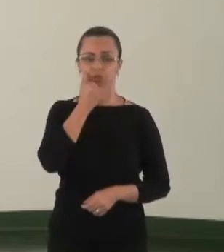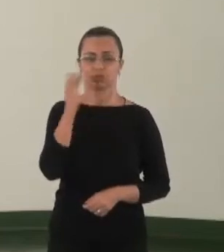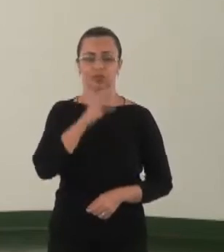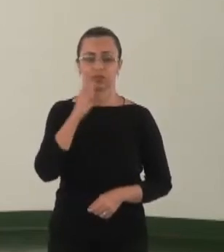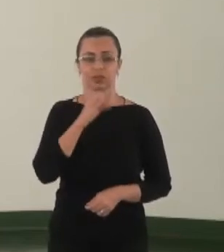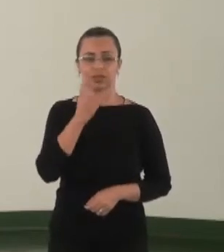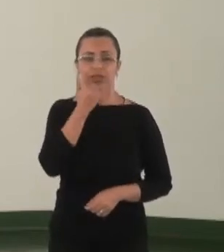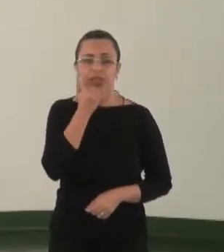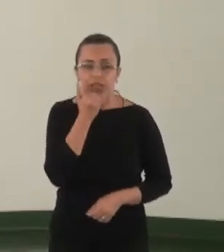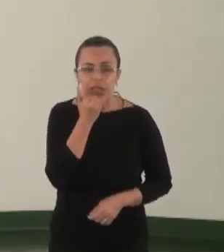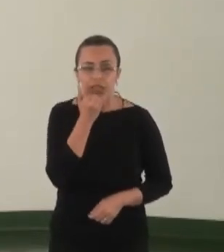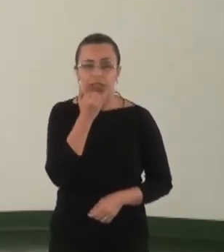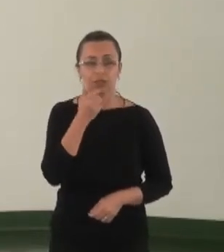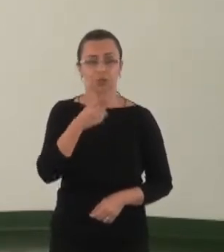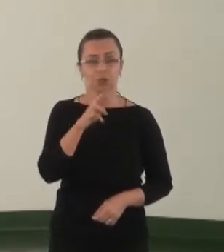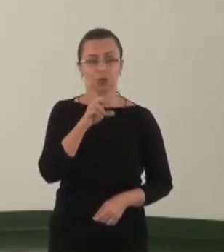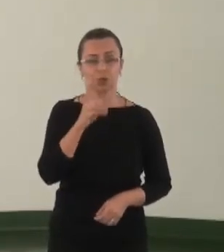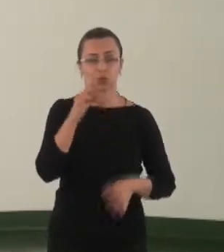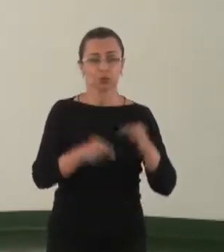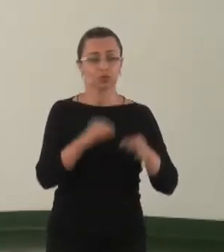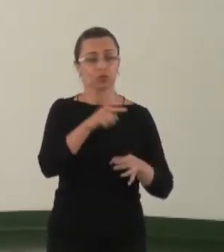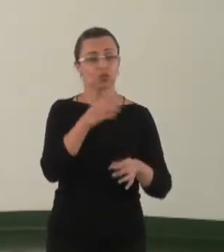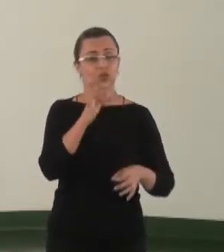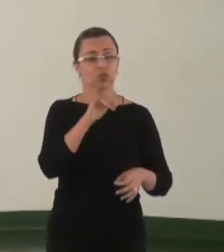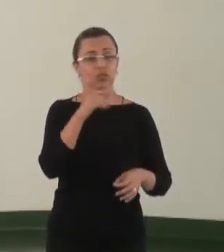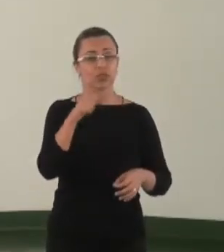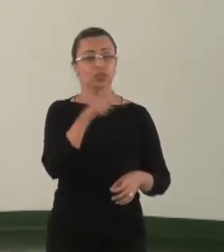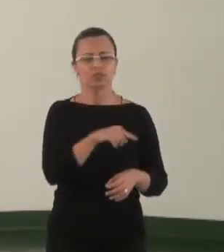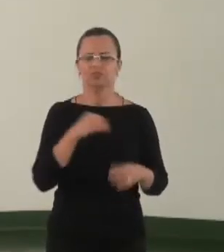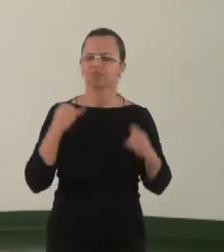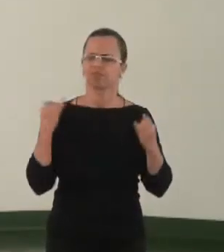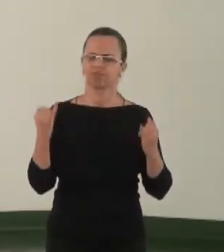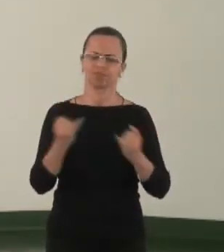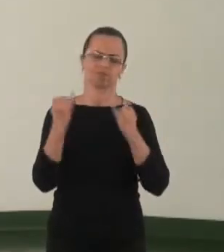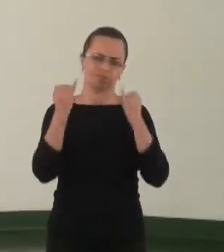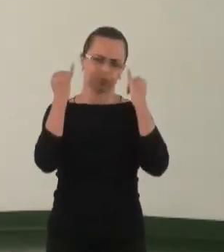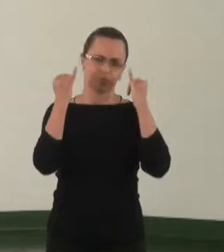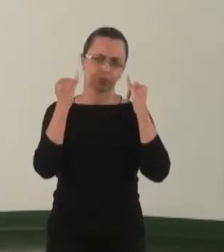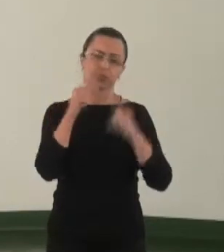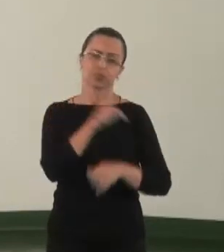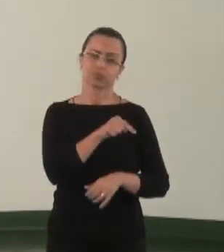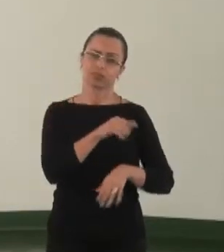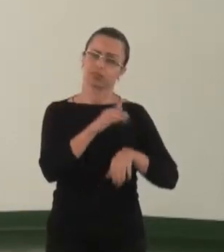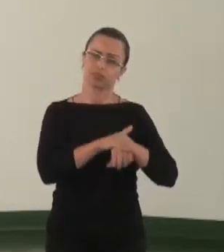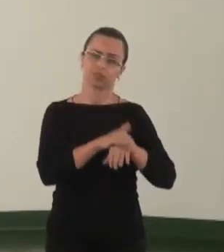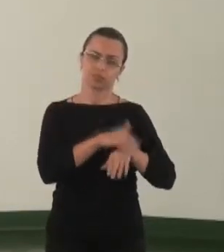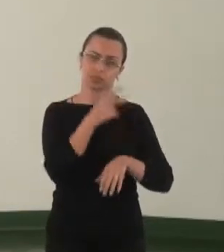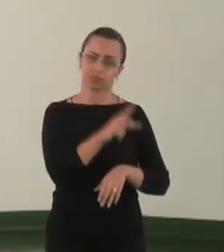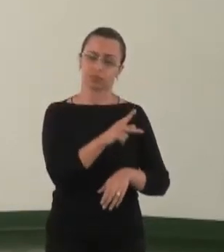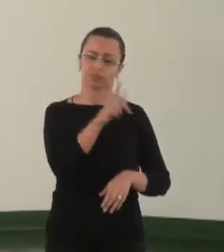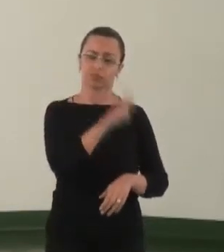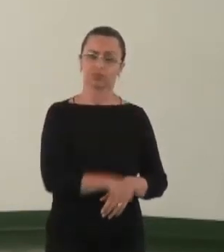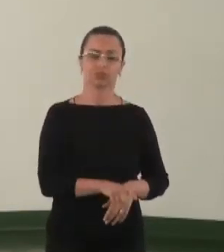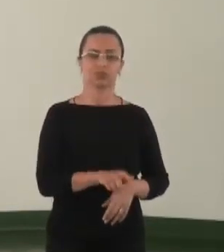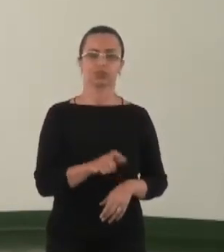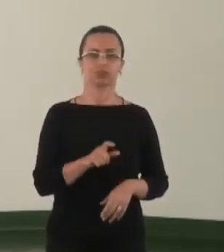o que eu vou falar, mas promotor de justiça, ele tem uma função importantíssima, então ele por si só